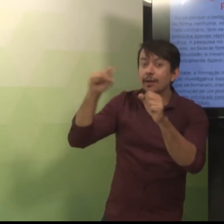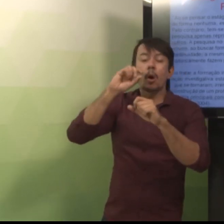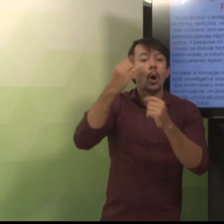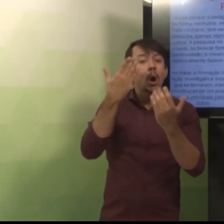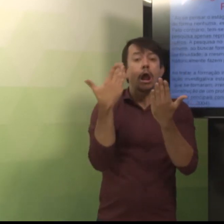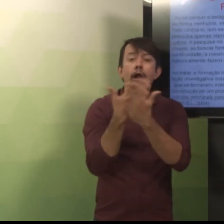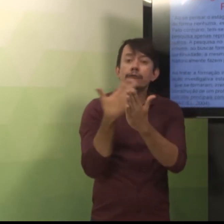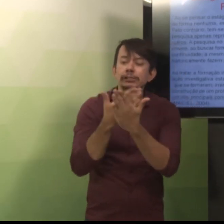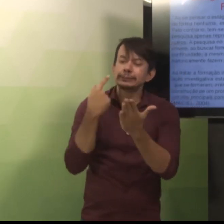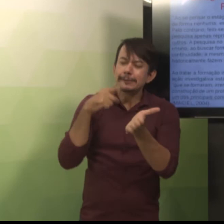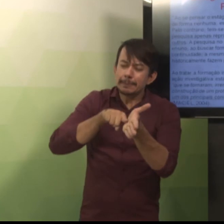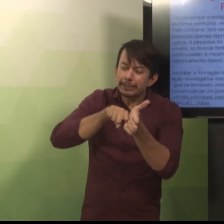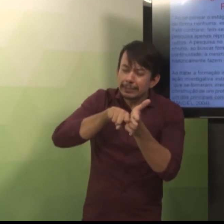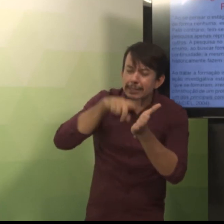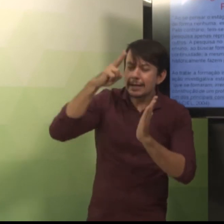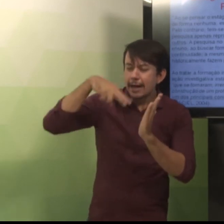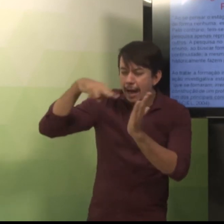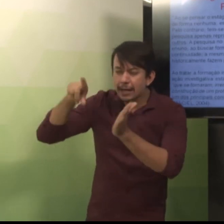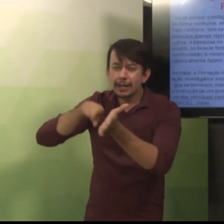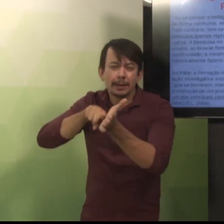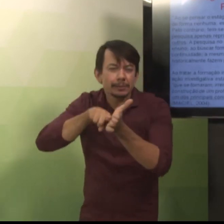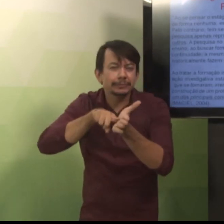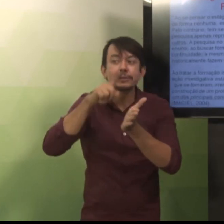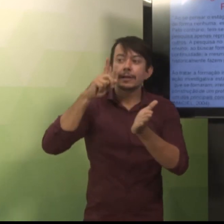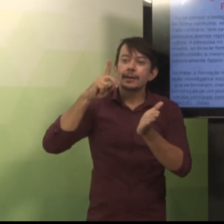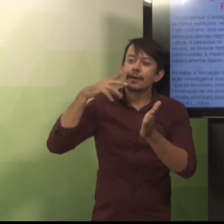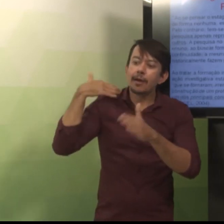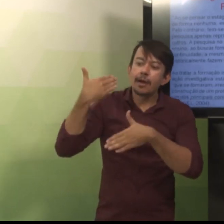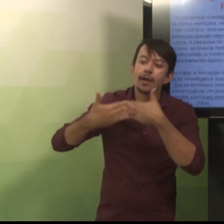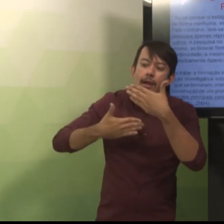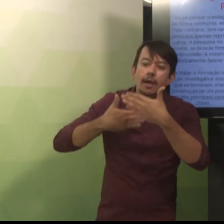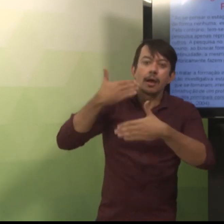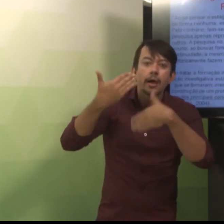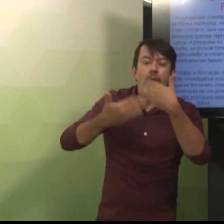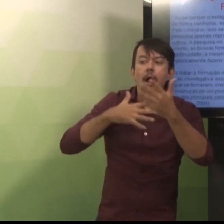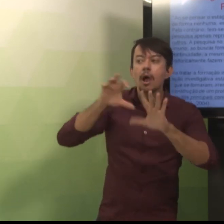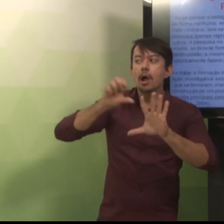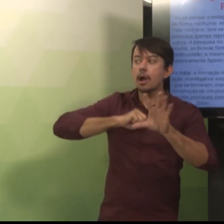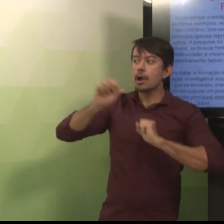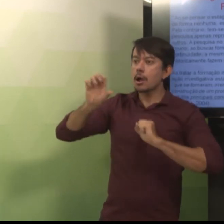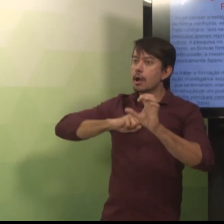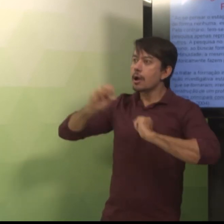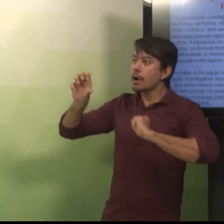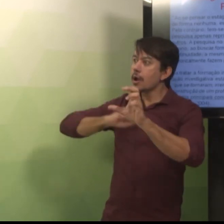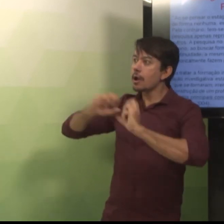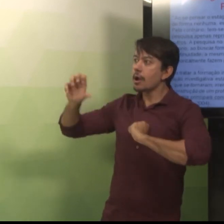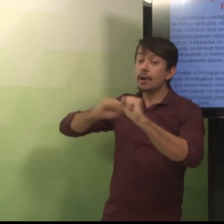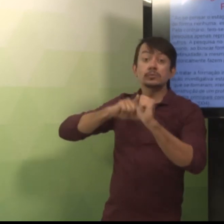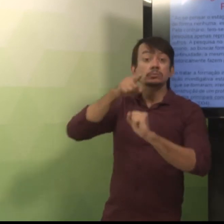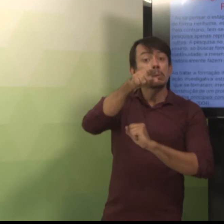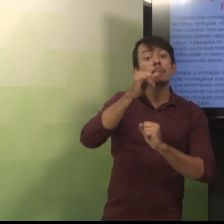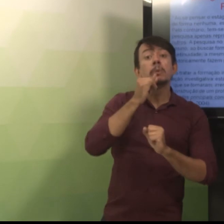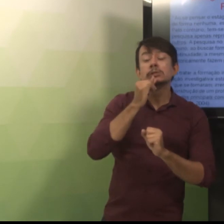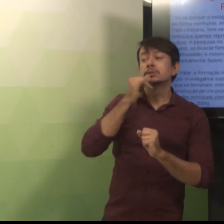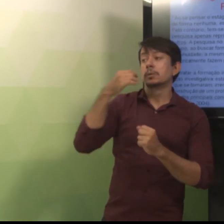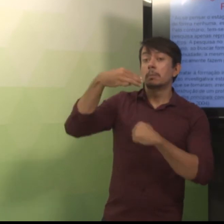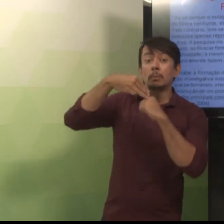informações sobre o processo de ensino, ler, E isso vai fazer com que eu desenvolva e